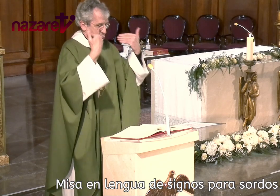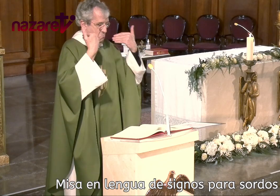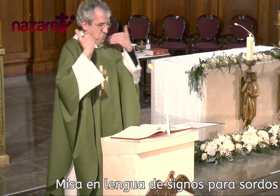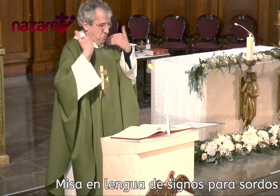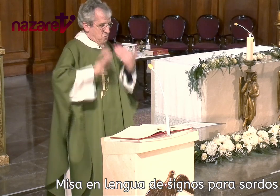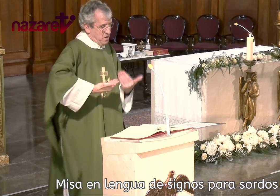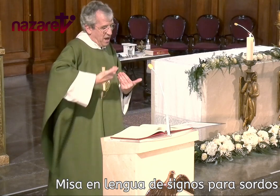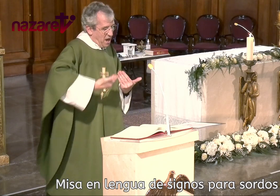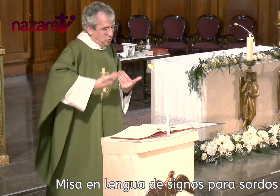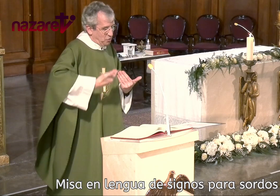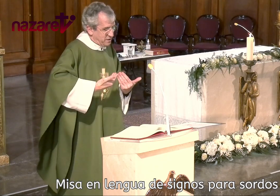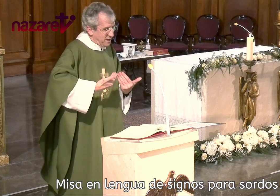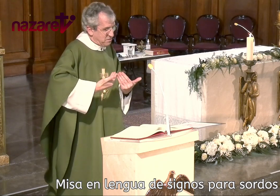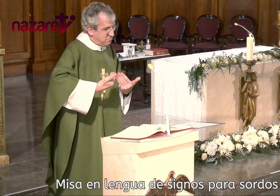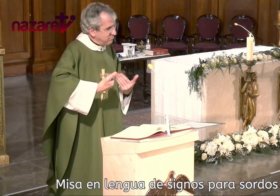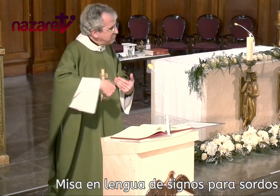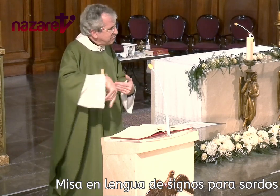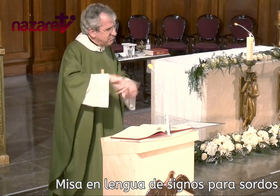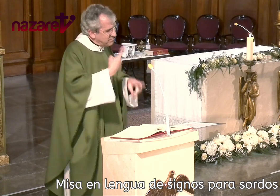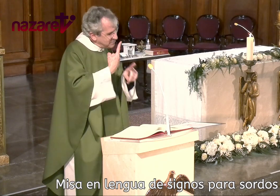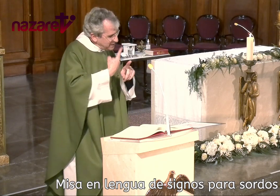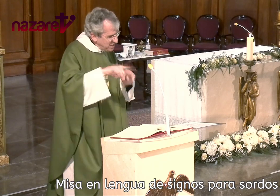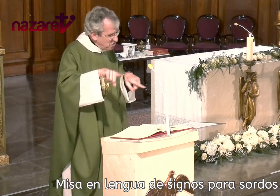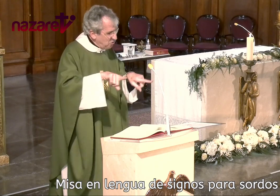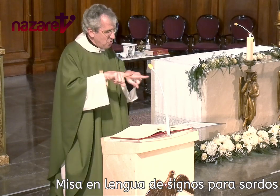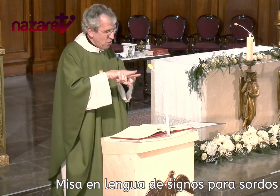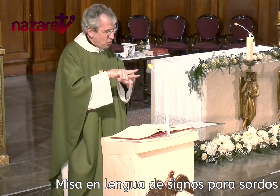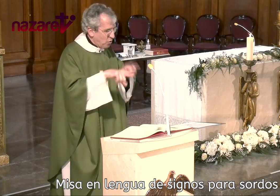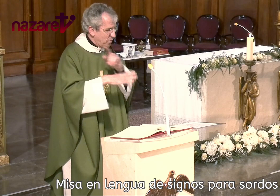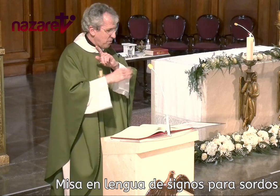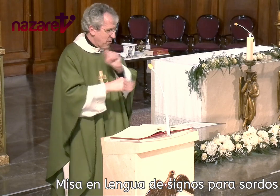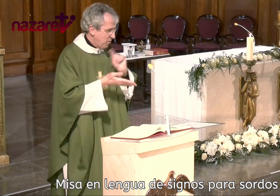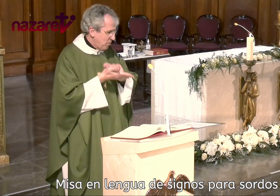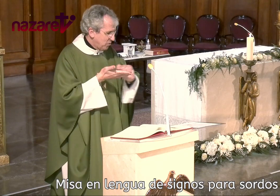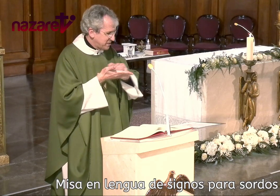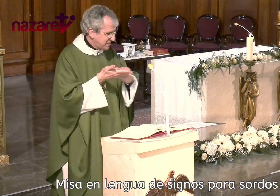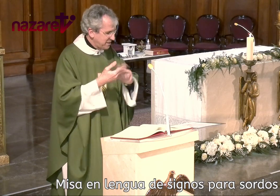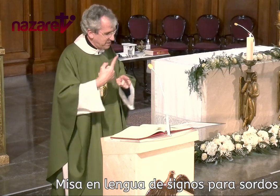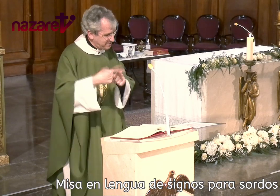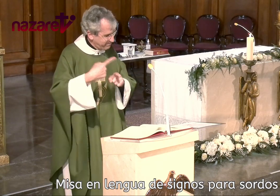con autoridad y no como los escribas